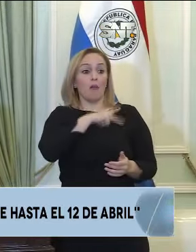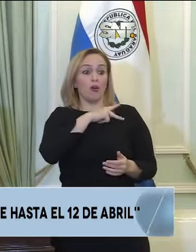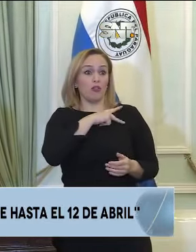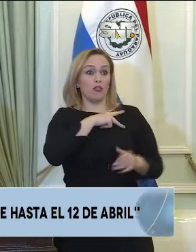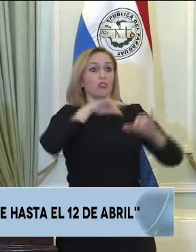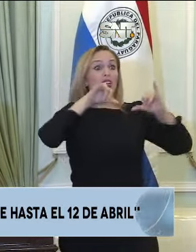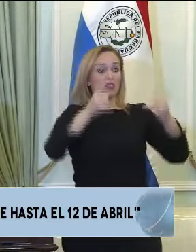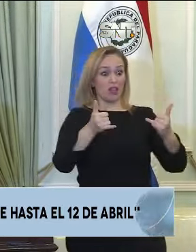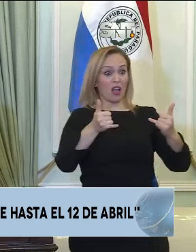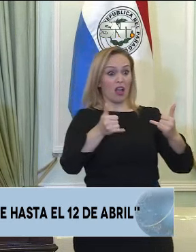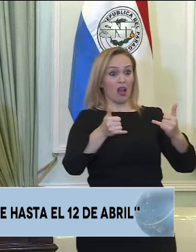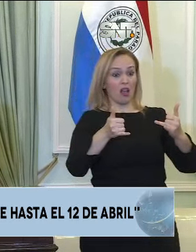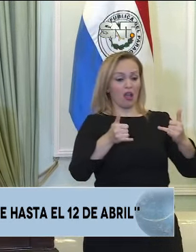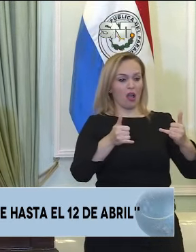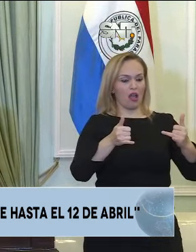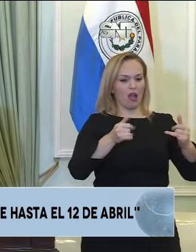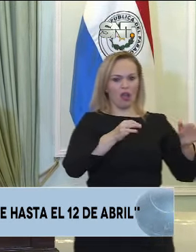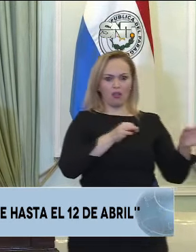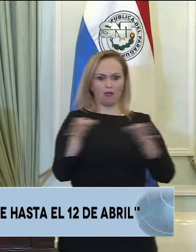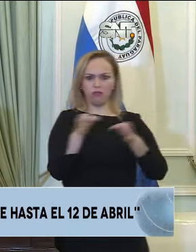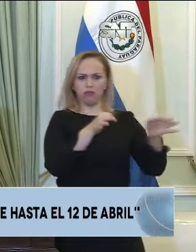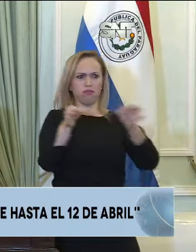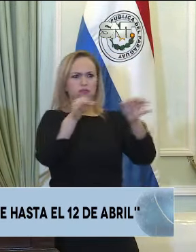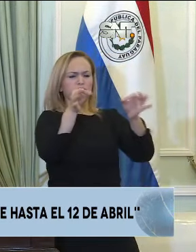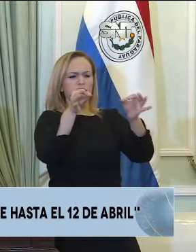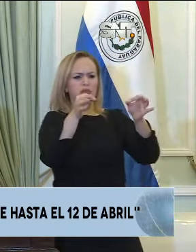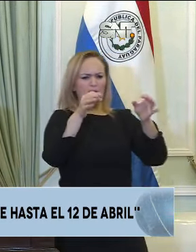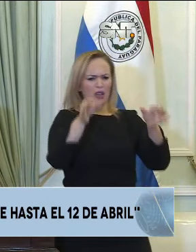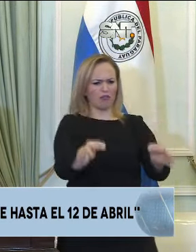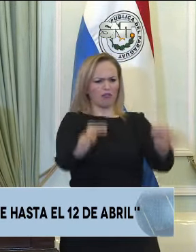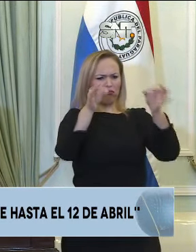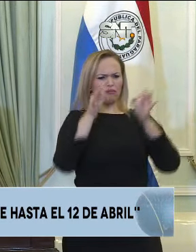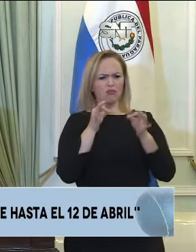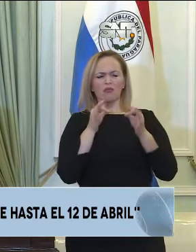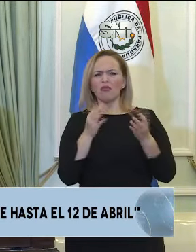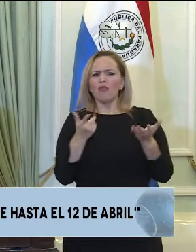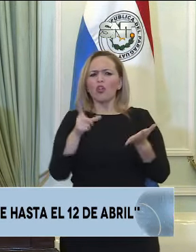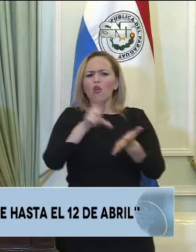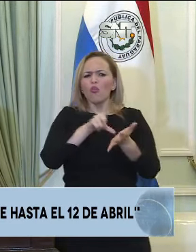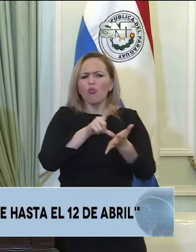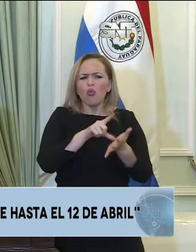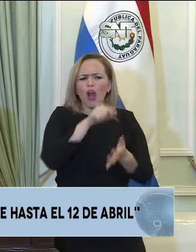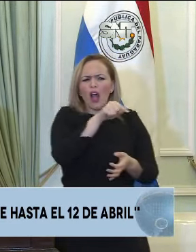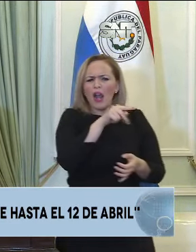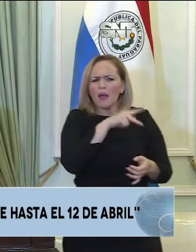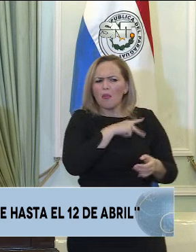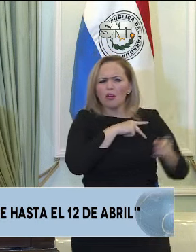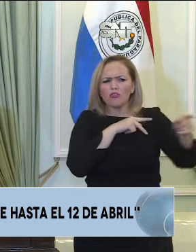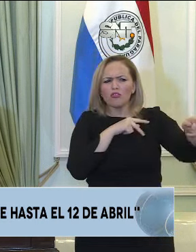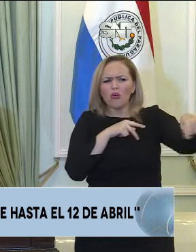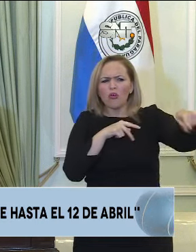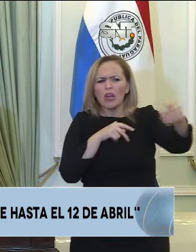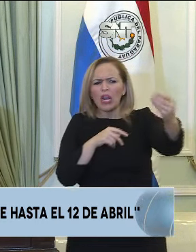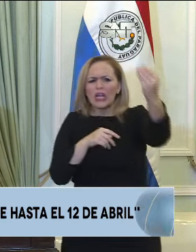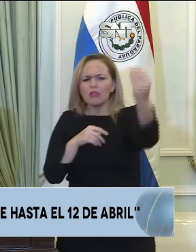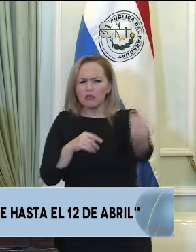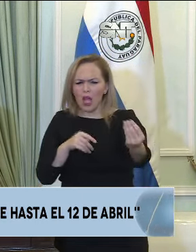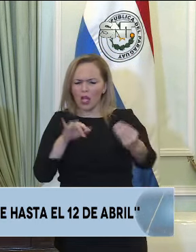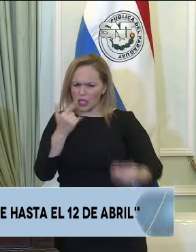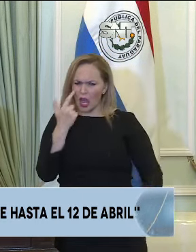contagiaron por circulación comunitaria, si se puede reiterar un poco los lugares donde se registraron estos contagios y si se